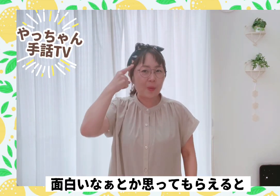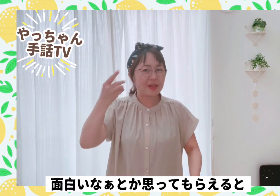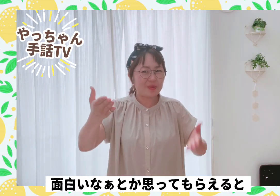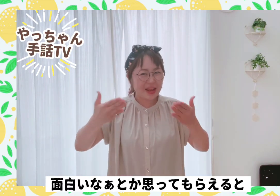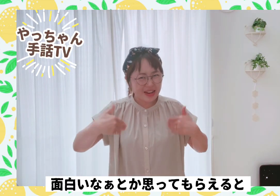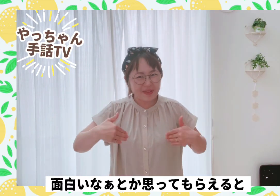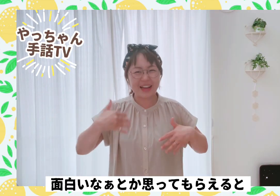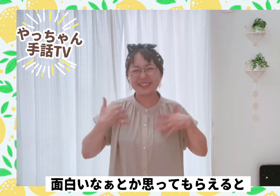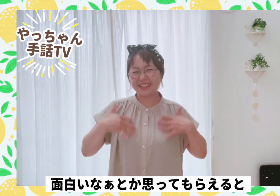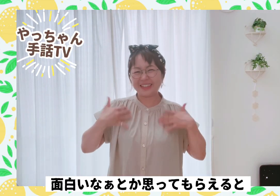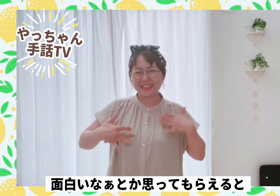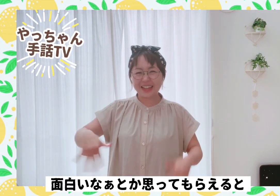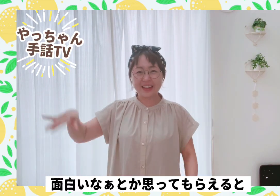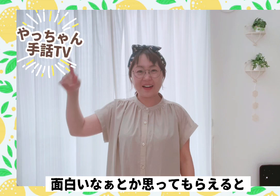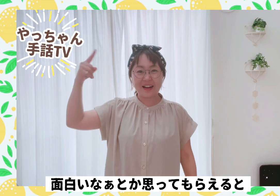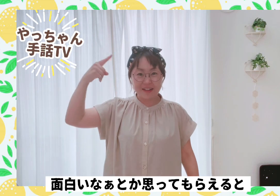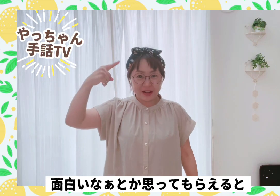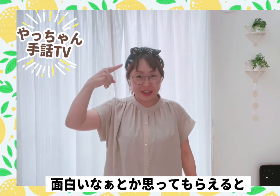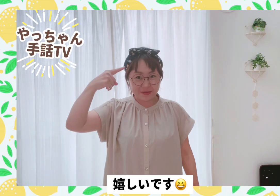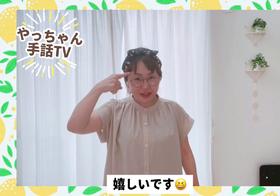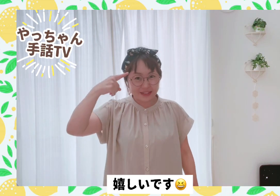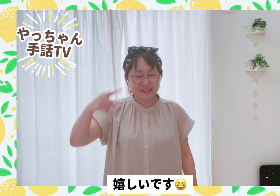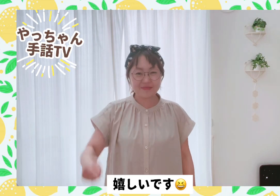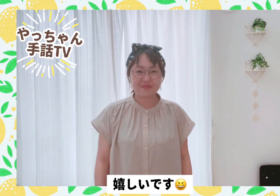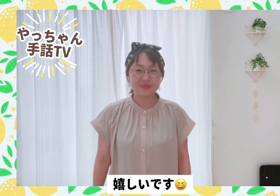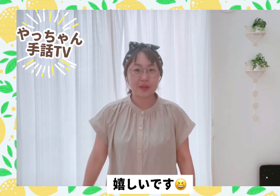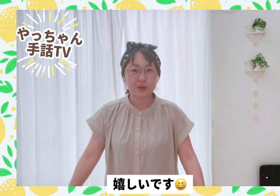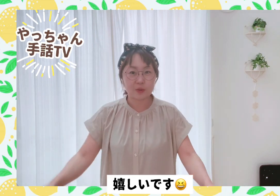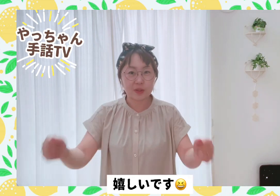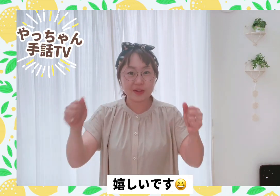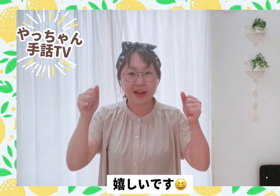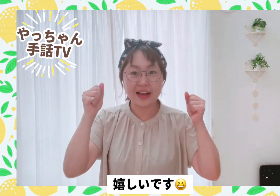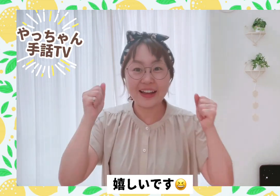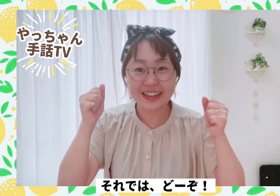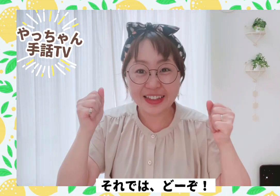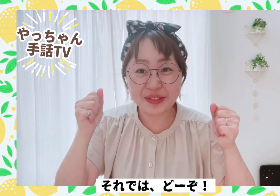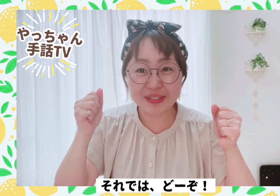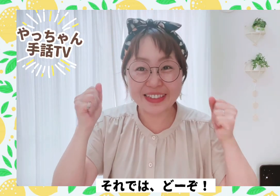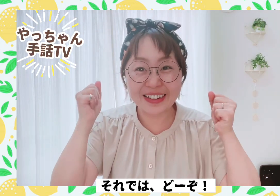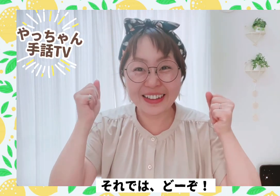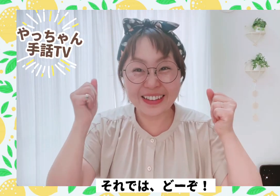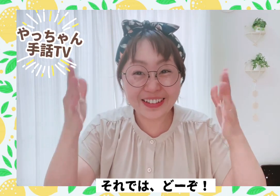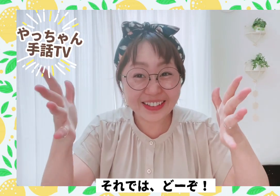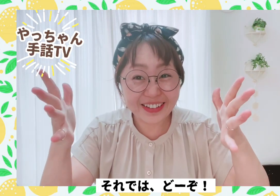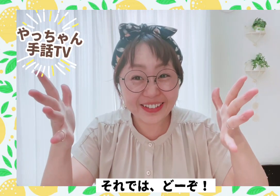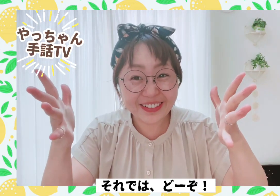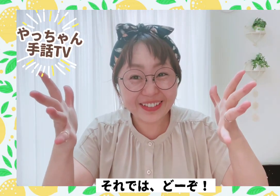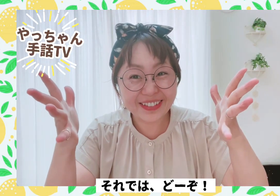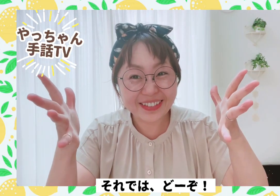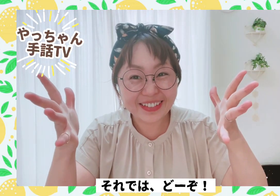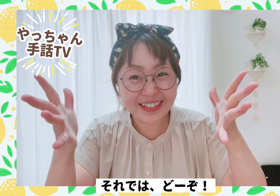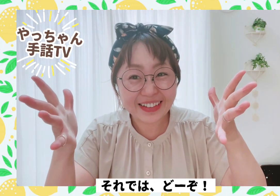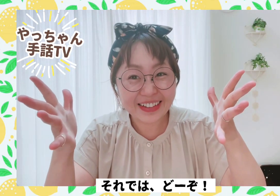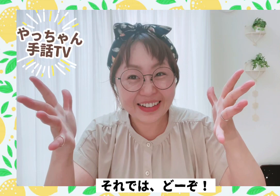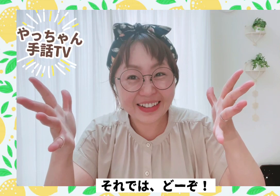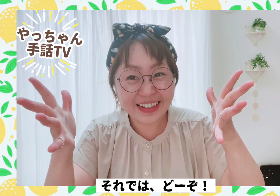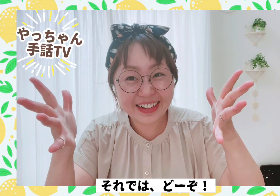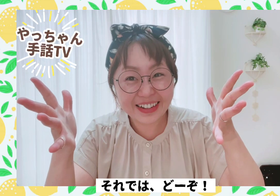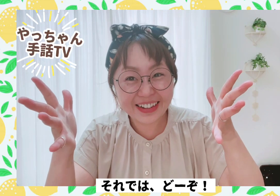とか、ちょっと思っていただけたら嬉しいなと思います。それでは、どうぞ。